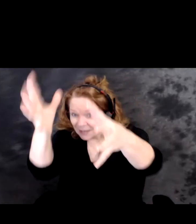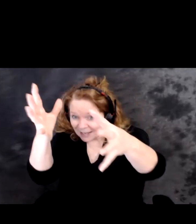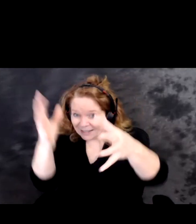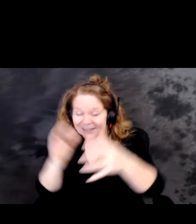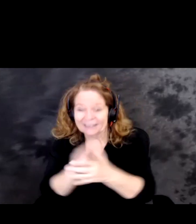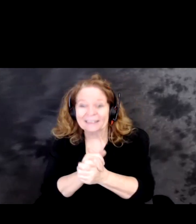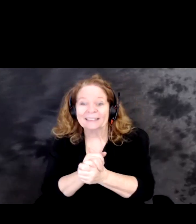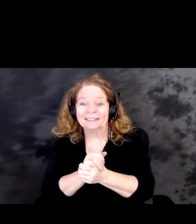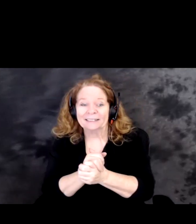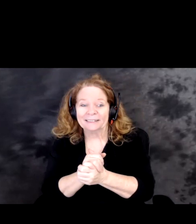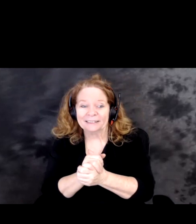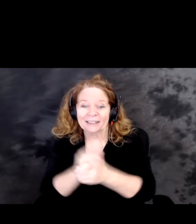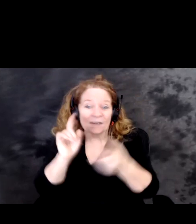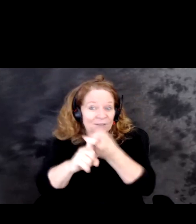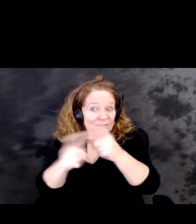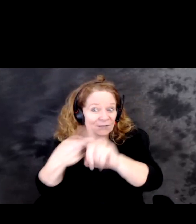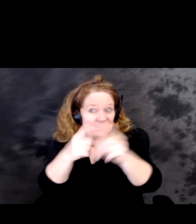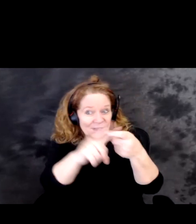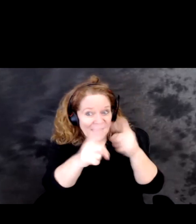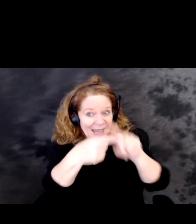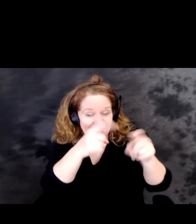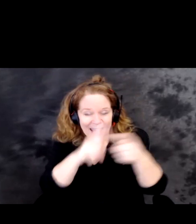Abuelos y abuelas,